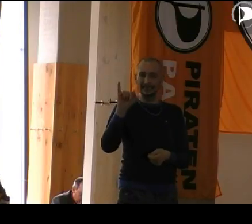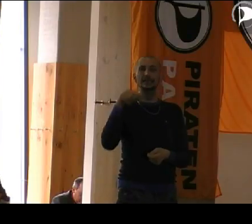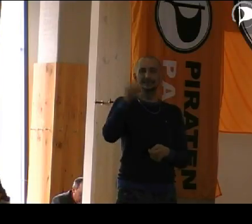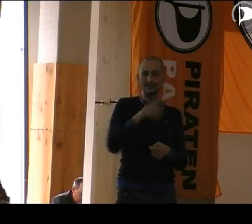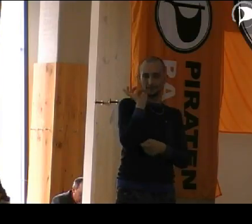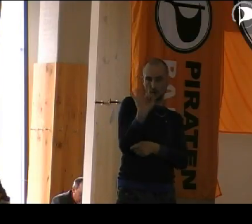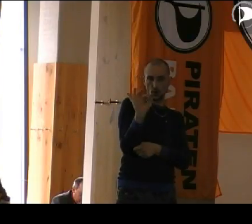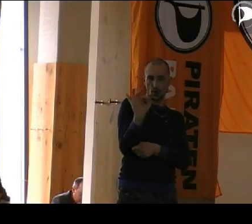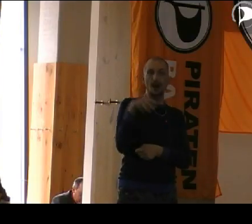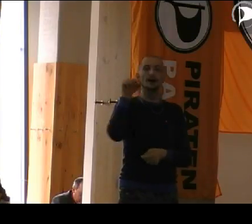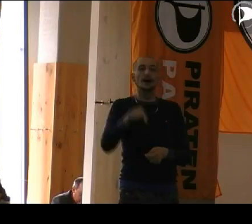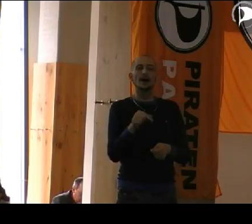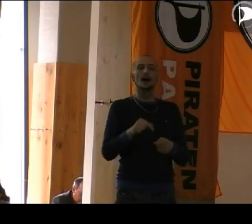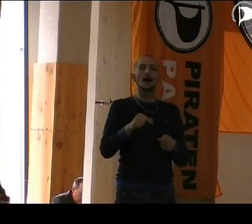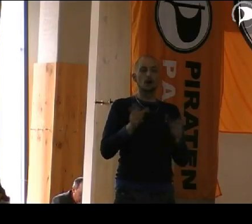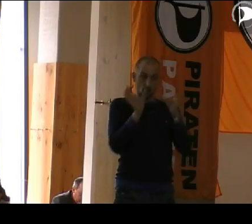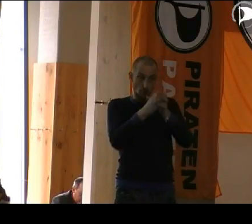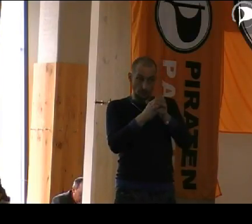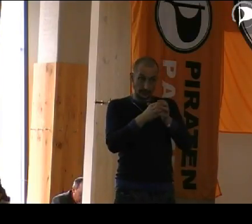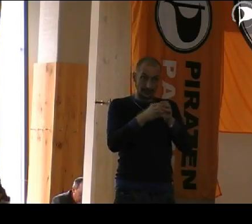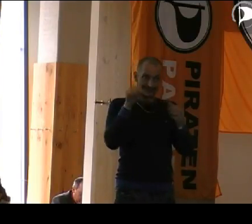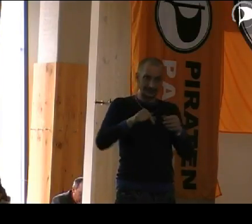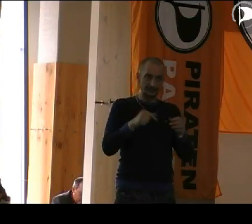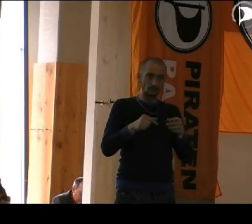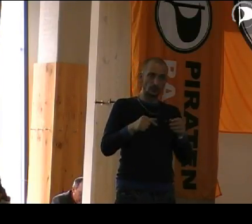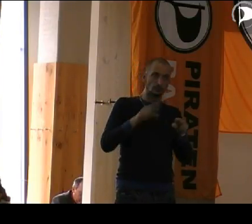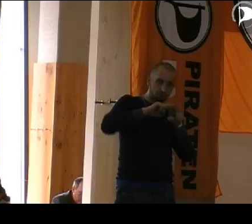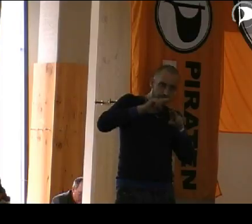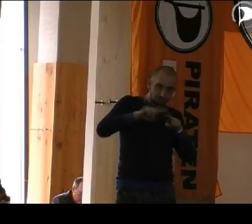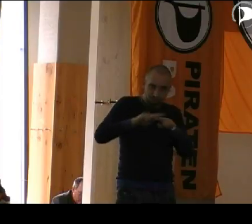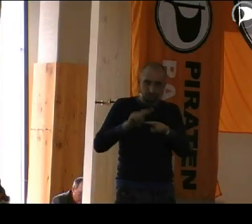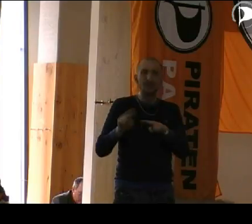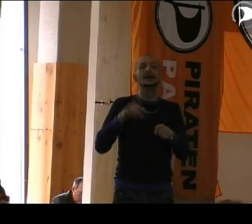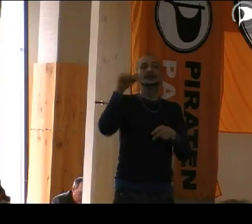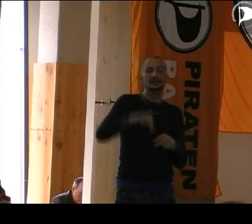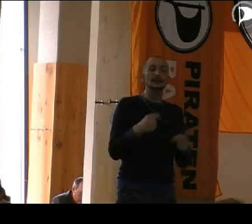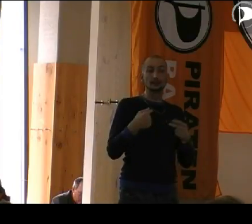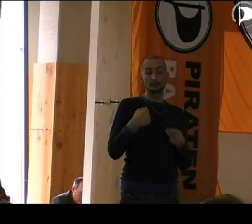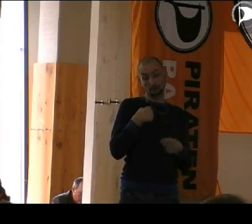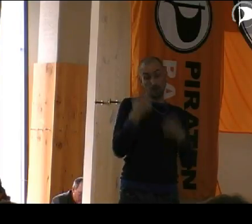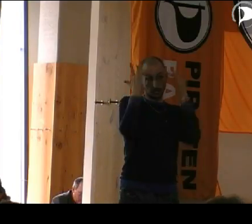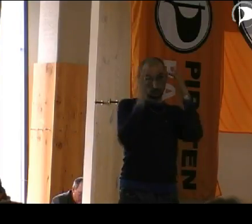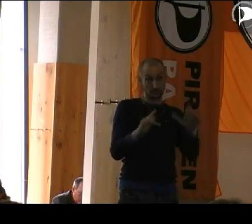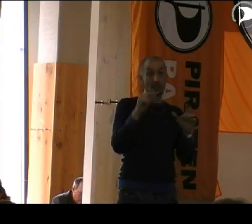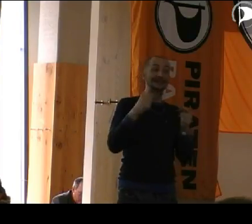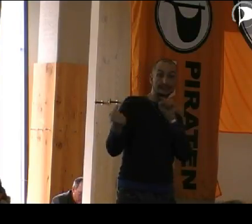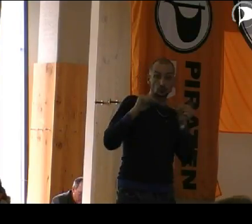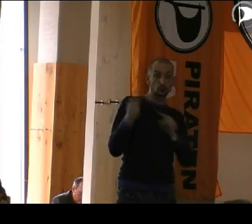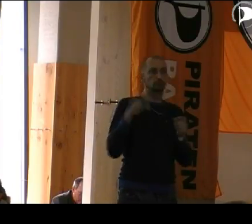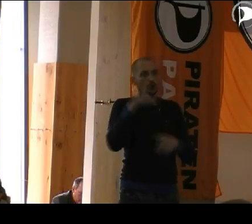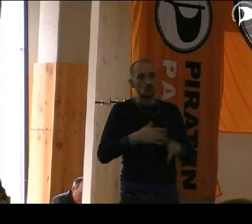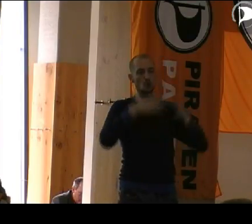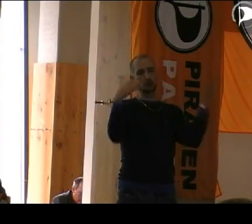einer gruppe immer wieder handelssitzung entwickelt und hatte eigentlich der akzeptanz groß in der diskussion hatte ich das gefühl